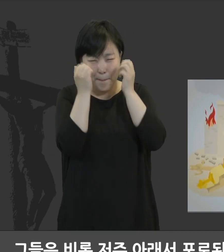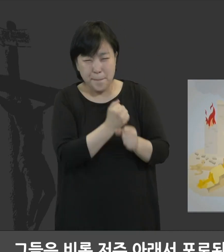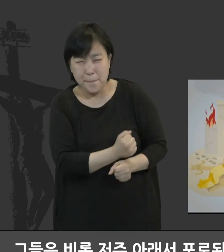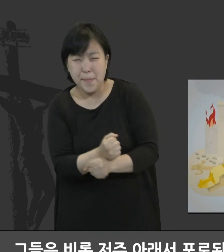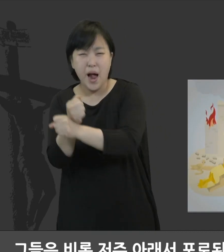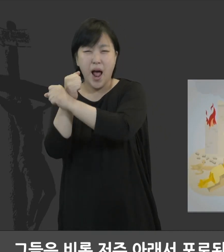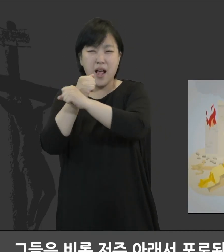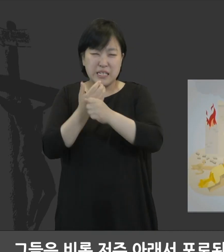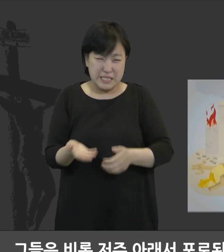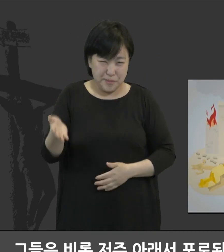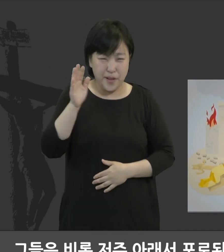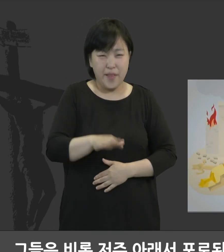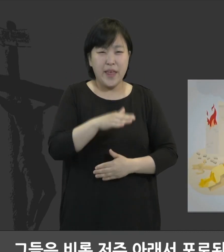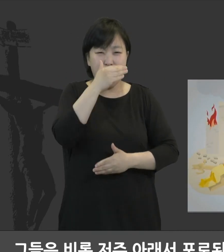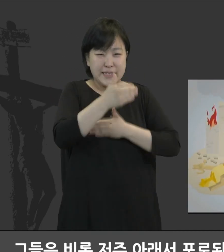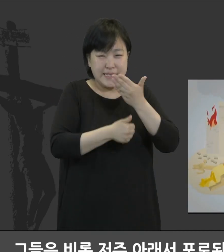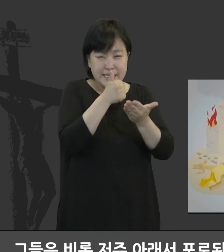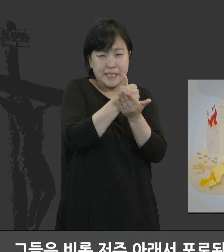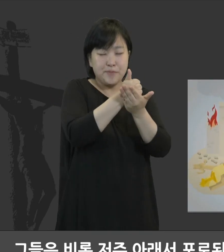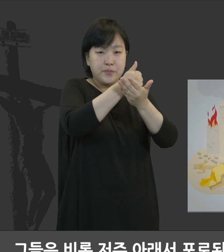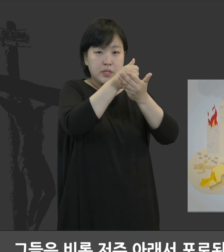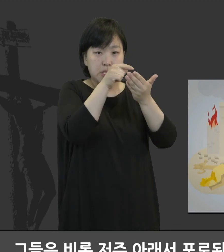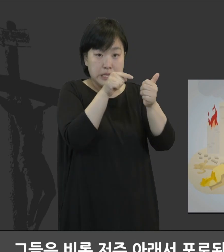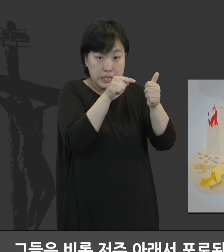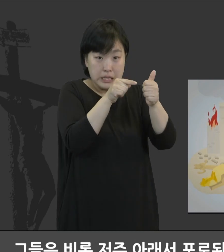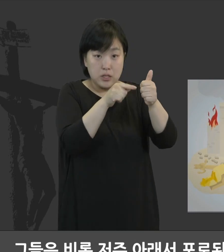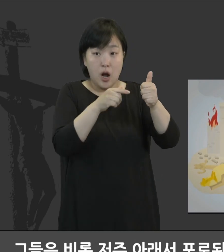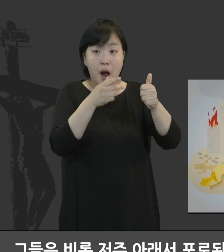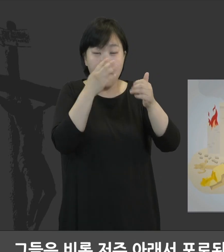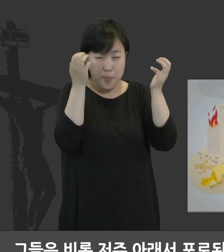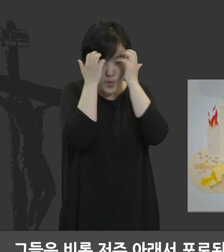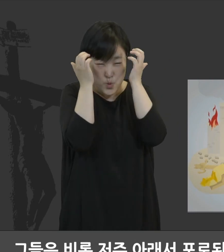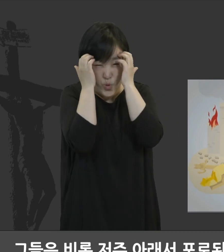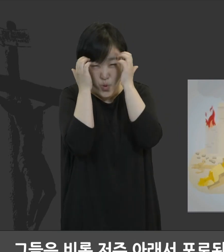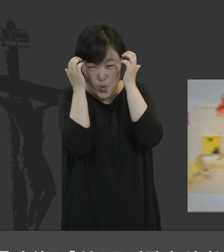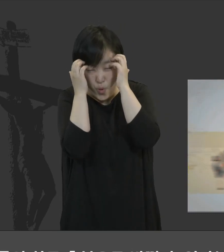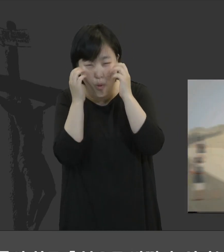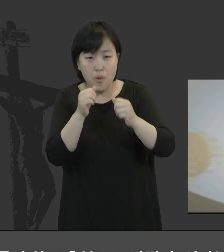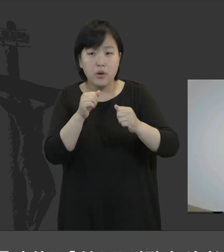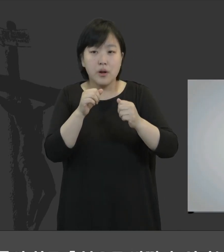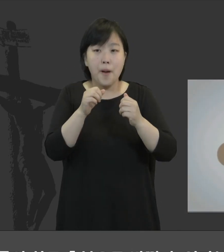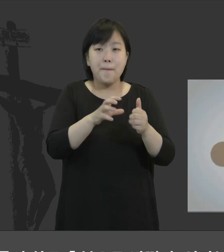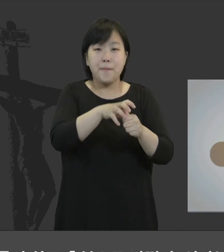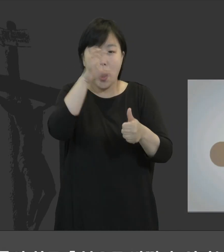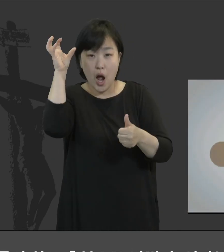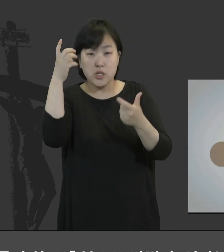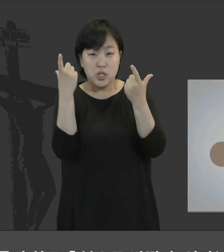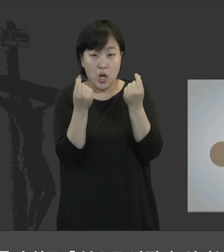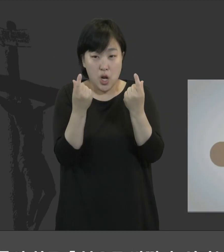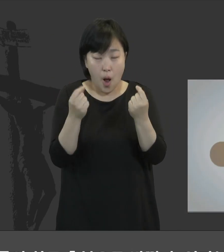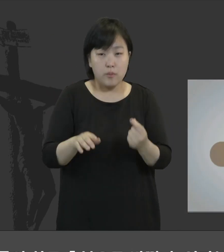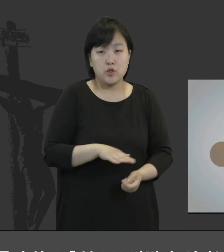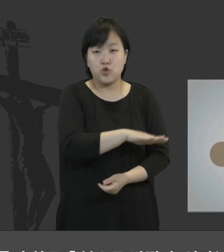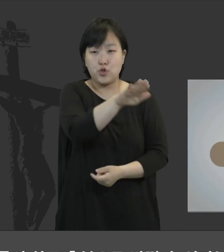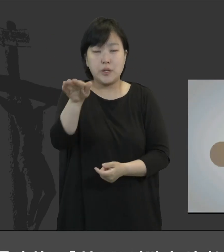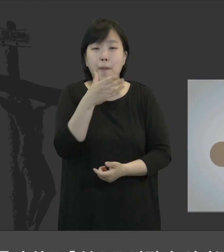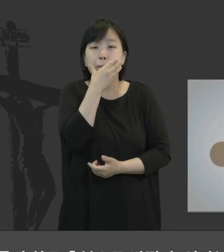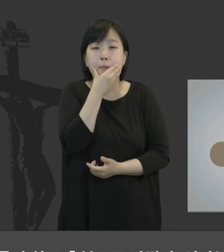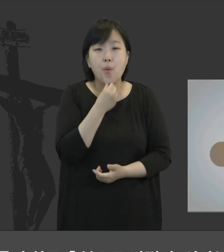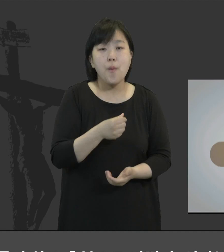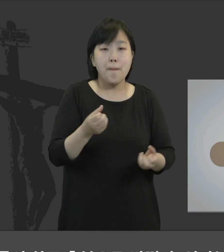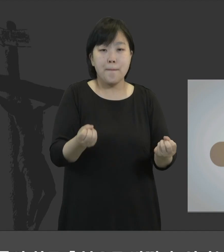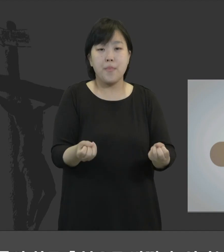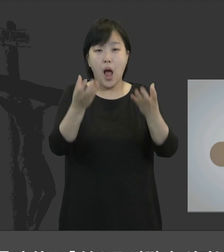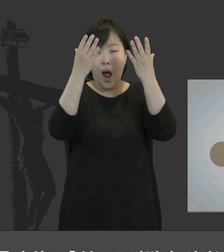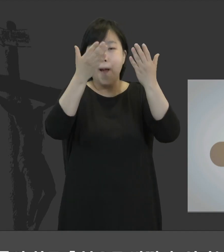태어났지만 하나님께서 야베스의 고통을 축복으로 바꾸어 주셨듯 그들의 삶도 축복으로 바뀔 수 있다는